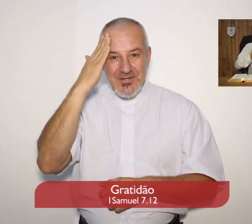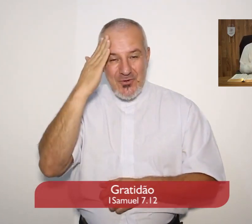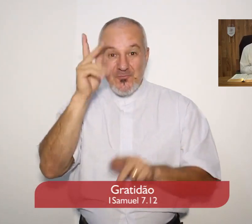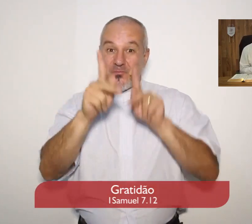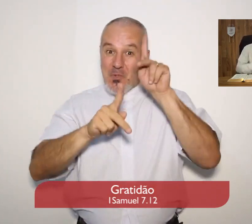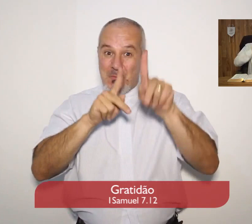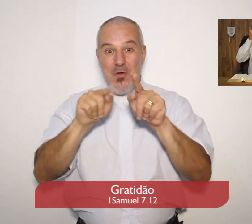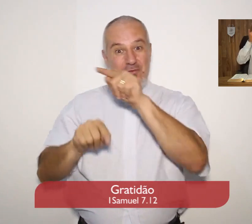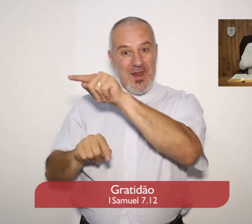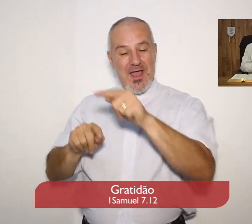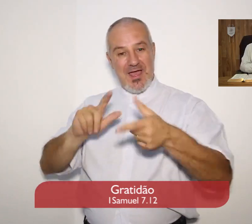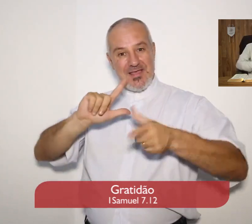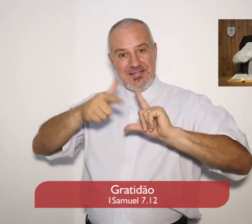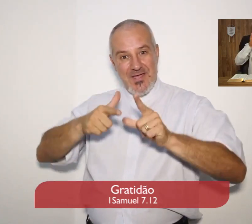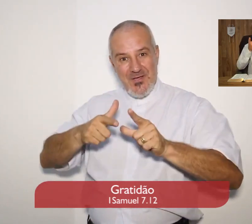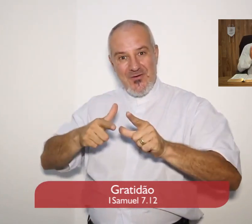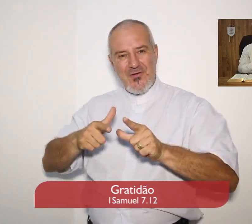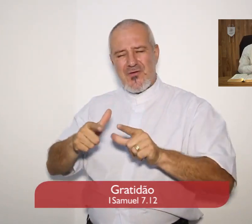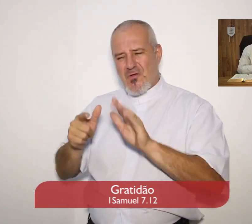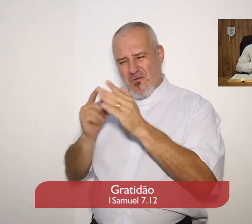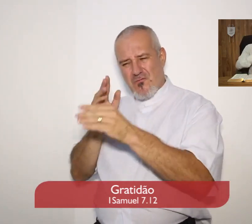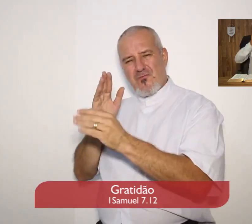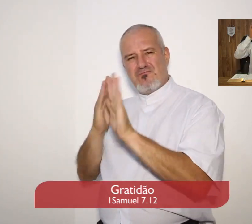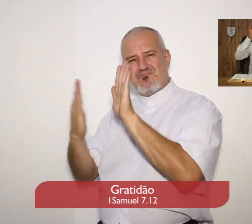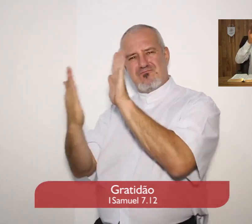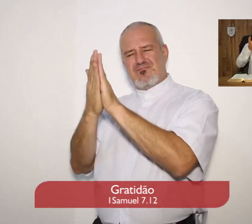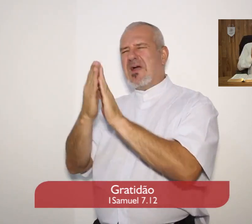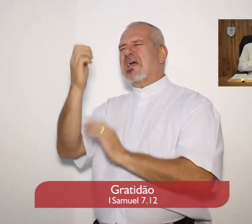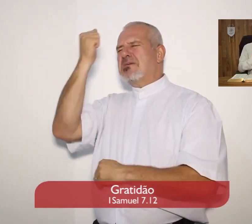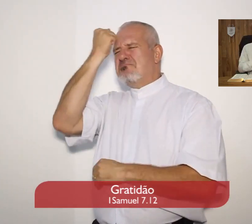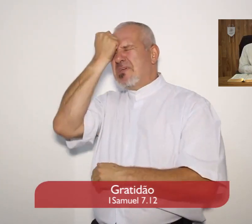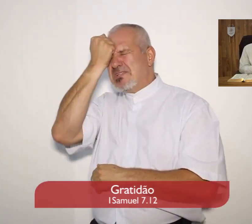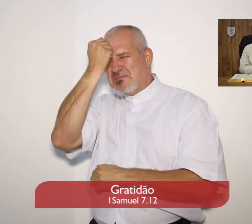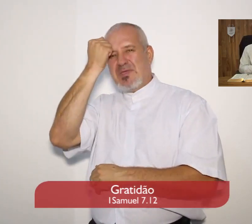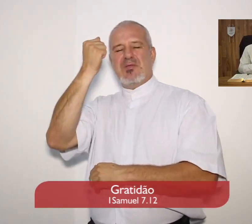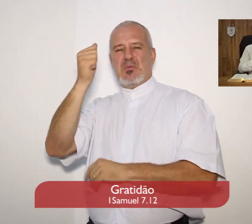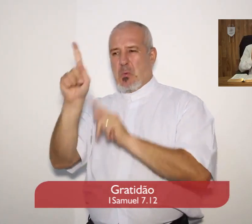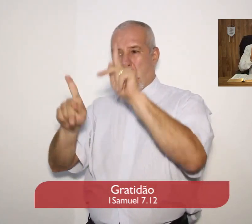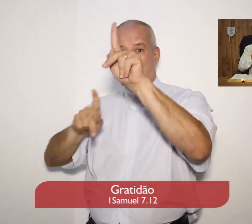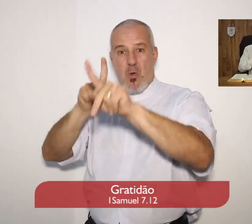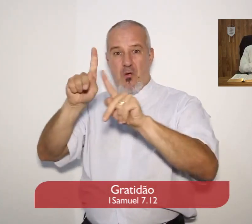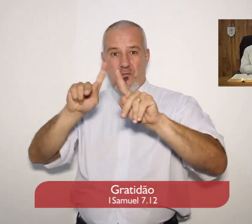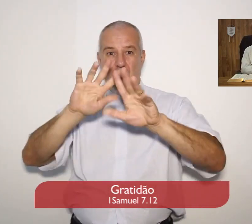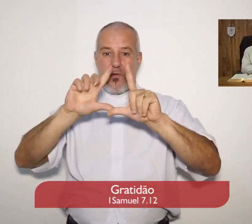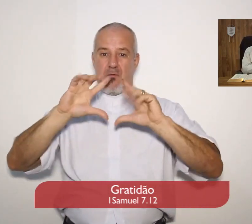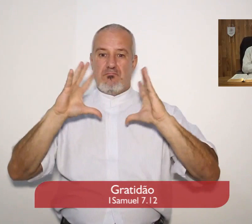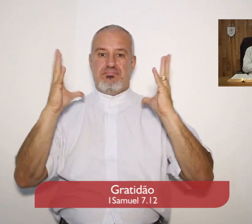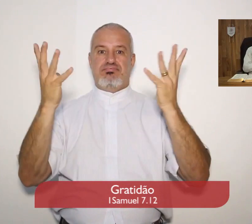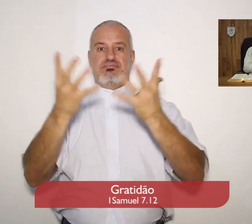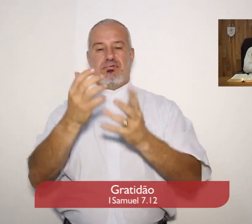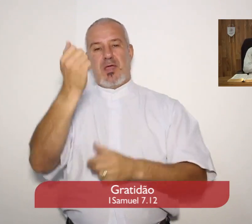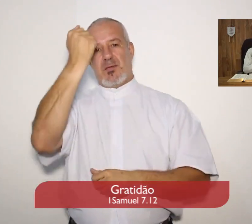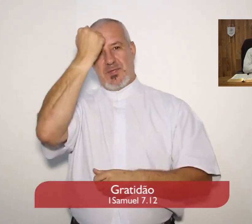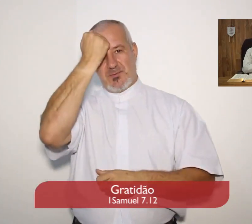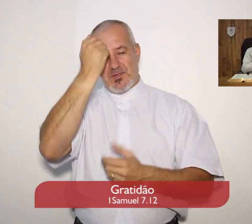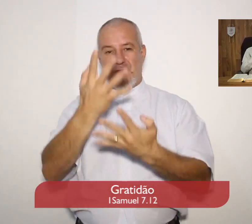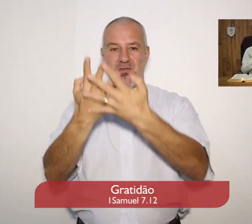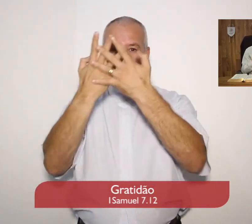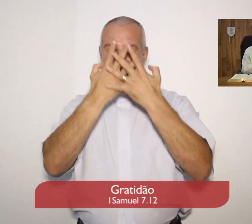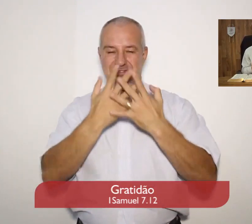fez em Mizpá. Mizpá foi local de arrependimento e local de